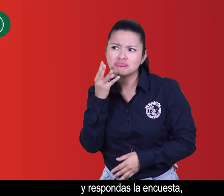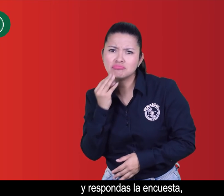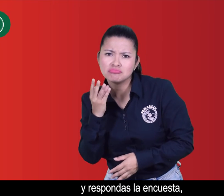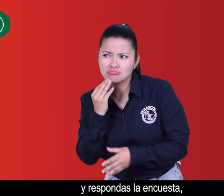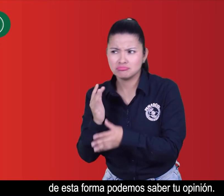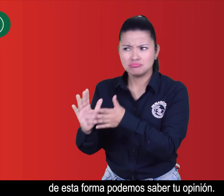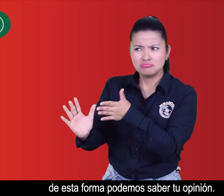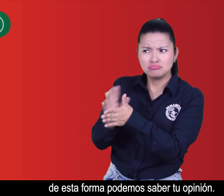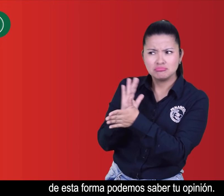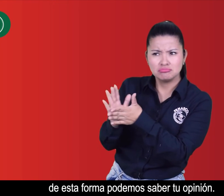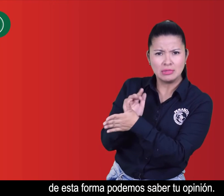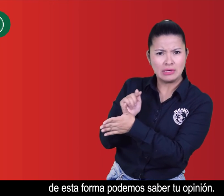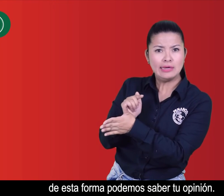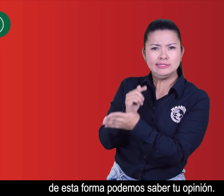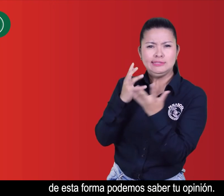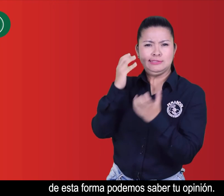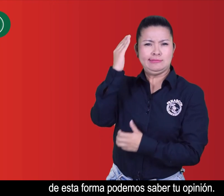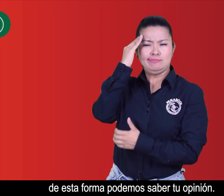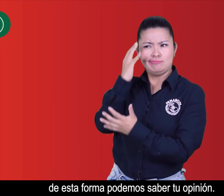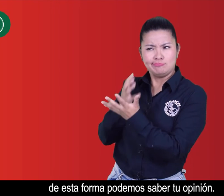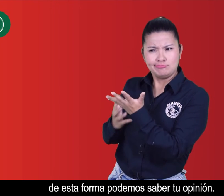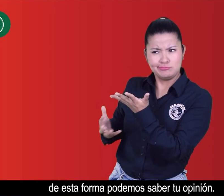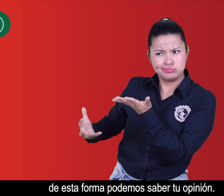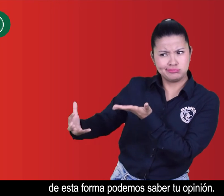De esta forma, podemos saber tu opinión.